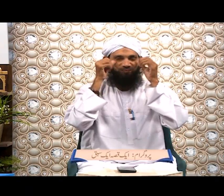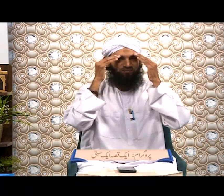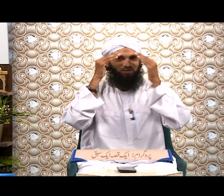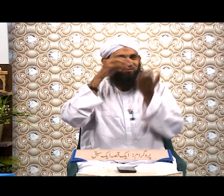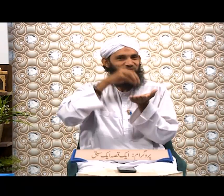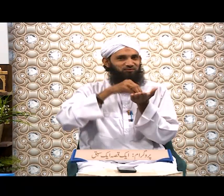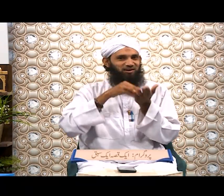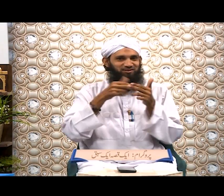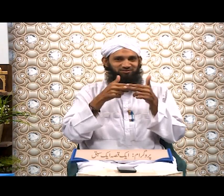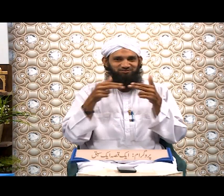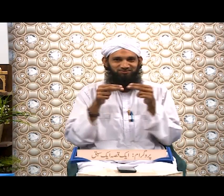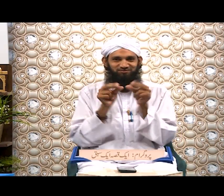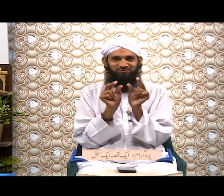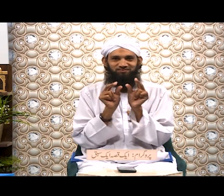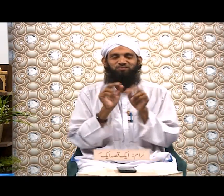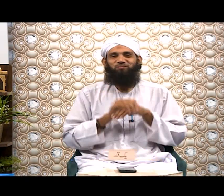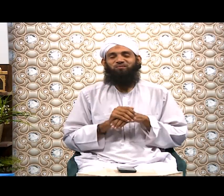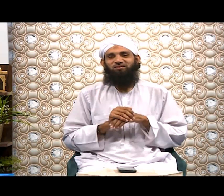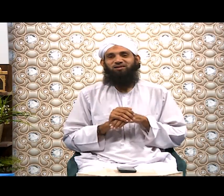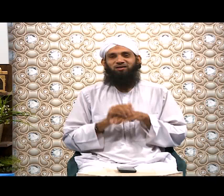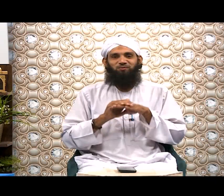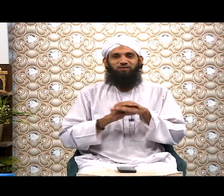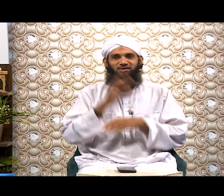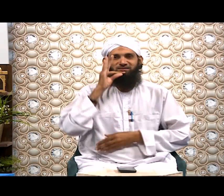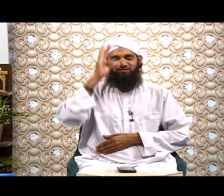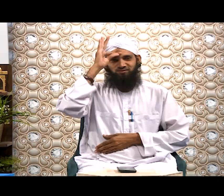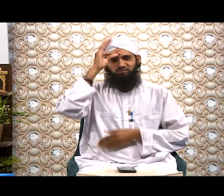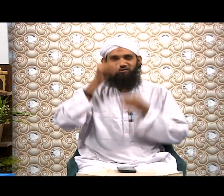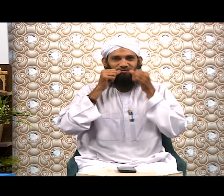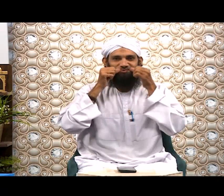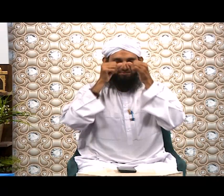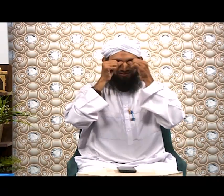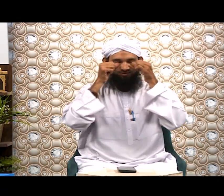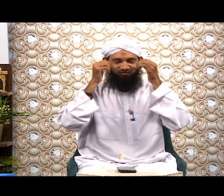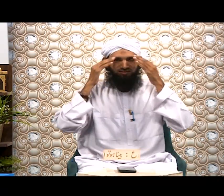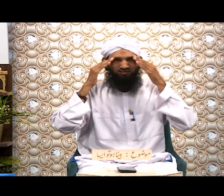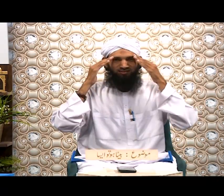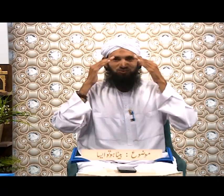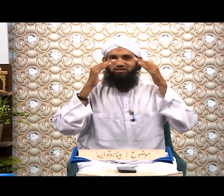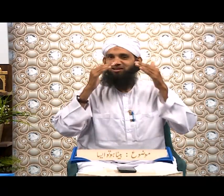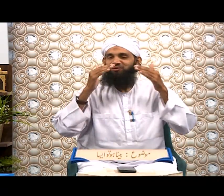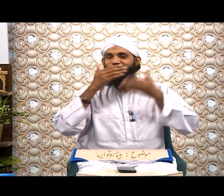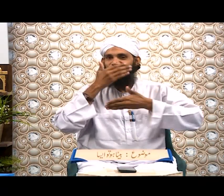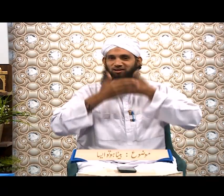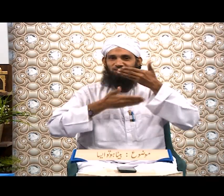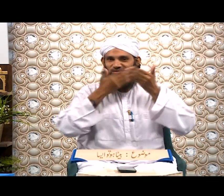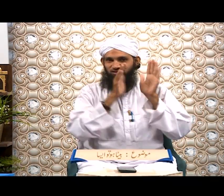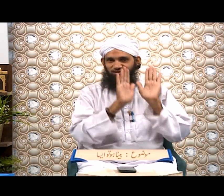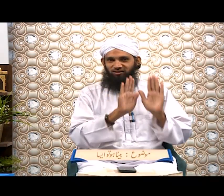فضیلت سنتے ہیں۔ درود پاک کی فضیلت فرمان مصطفیٰ صلی اللہ علیہ وآلہ وصحبہ وسلم ہے، اللہ پاک